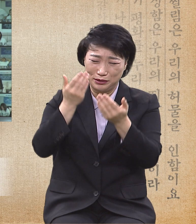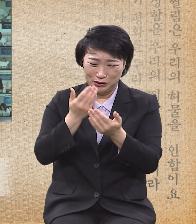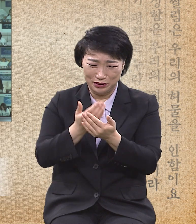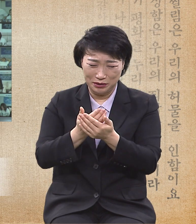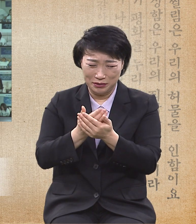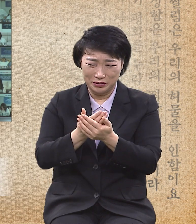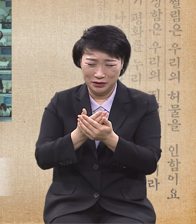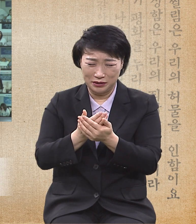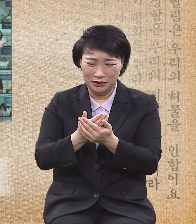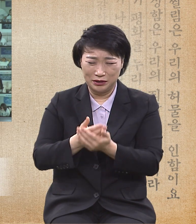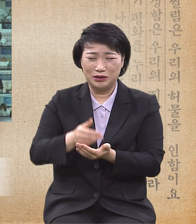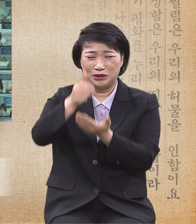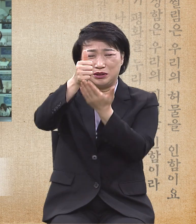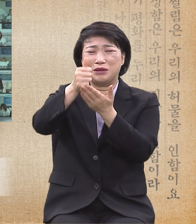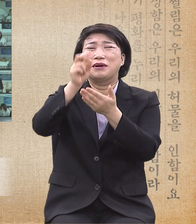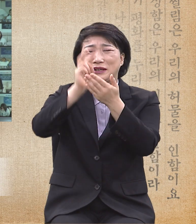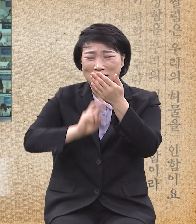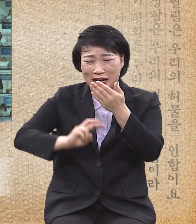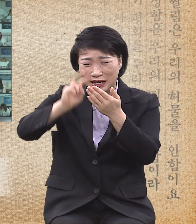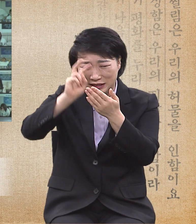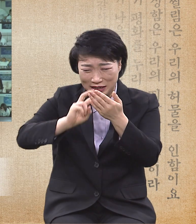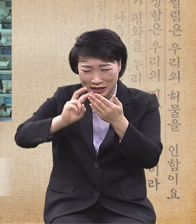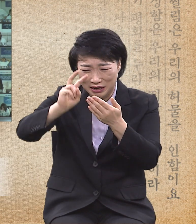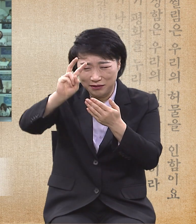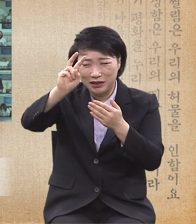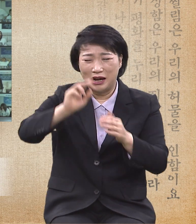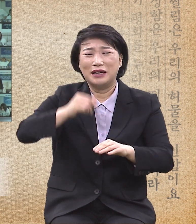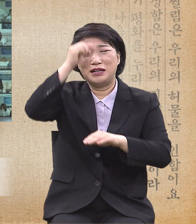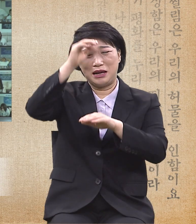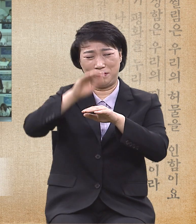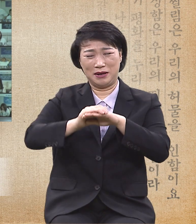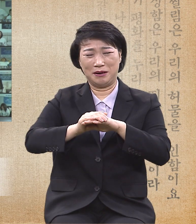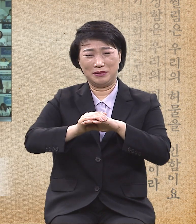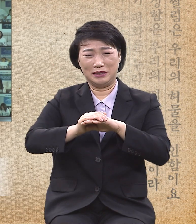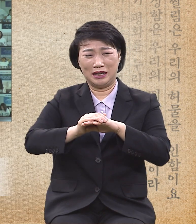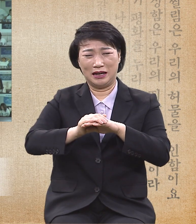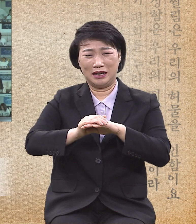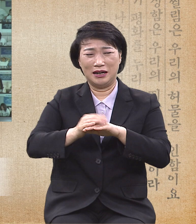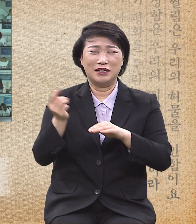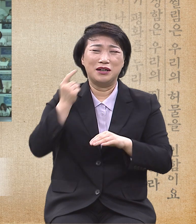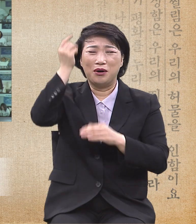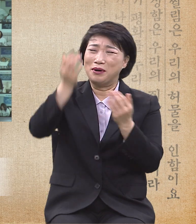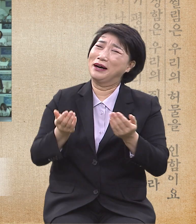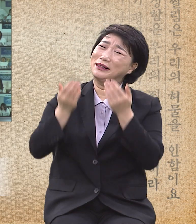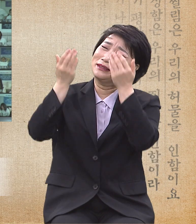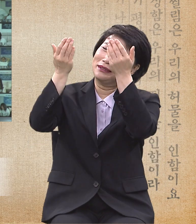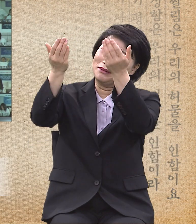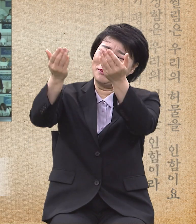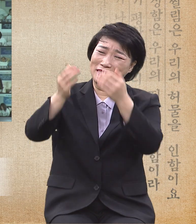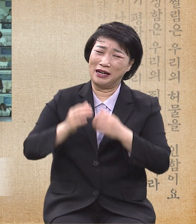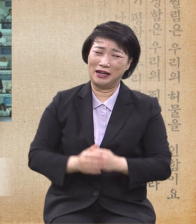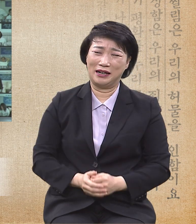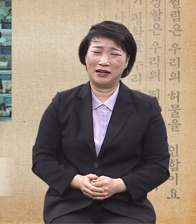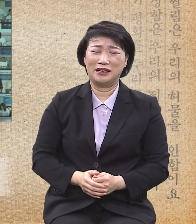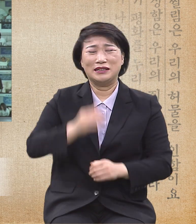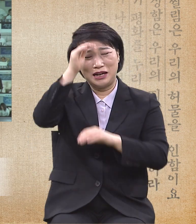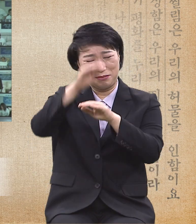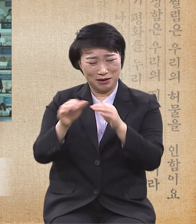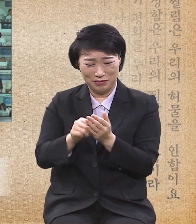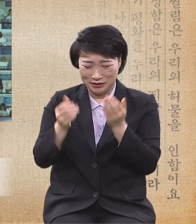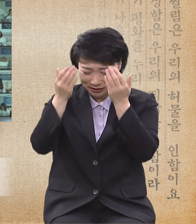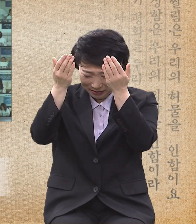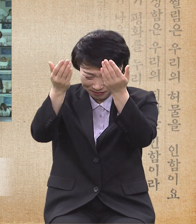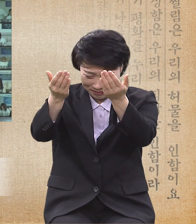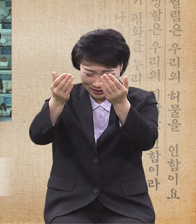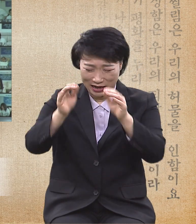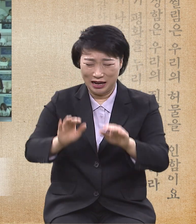하옵소서. 주님을 찬양합니다. 예배합니다. 영광 드립니다. 예물